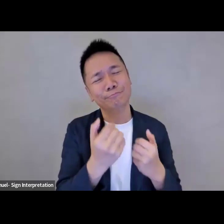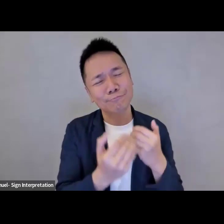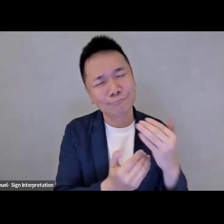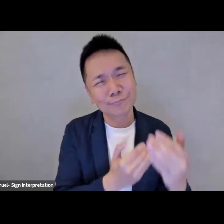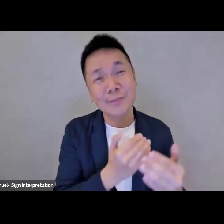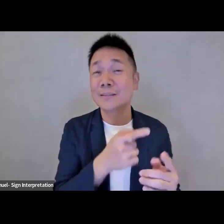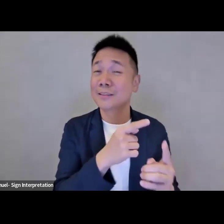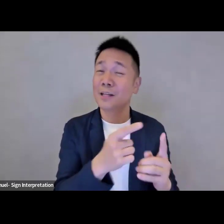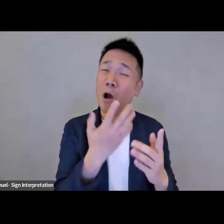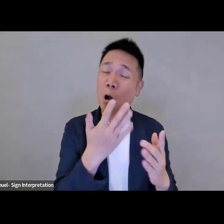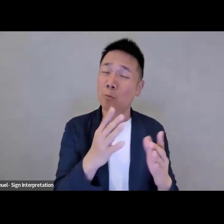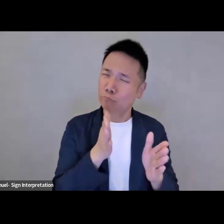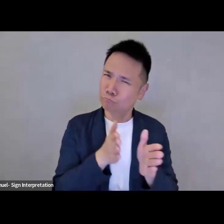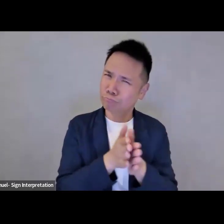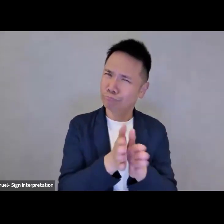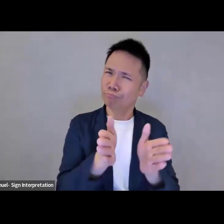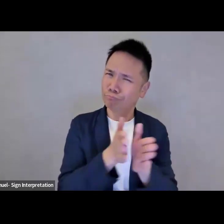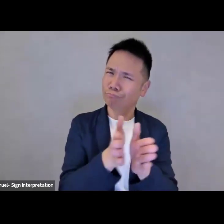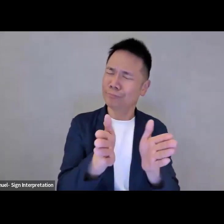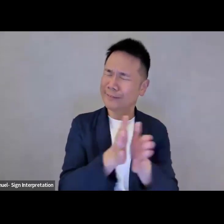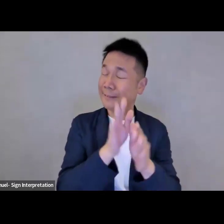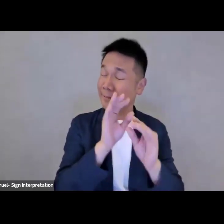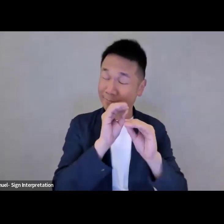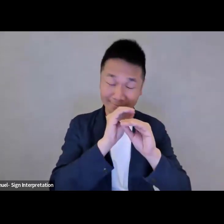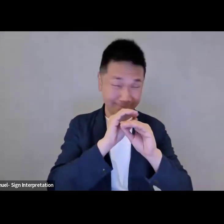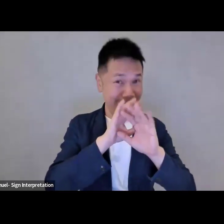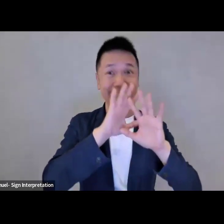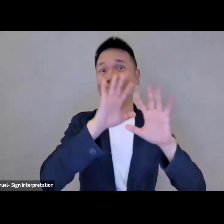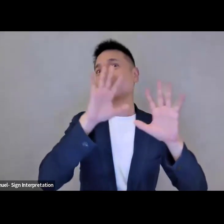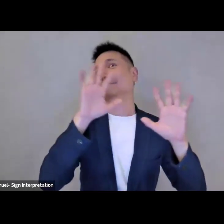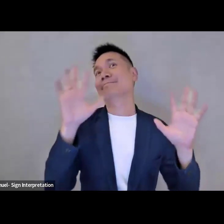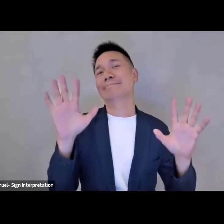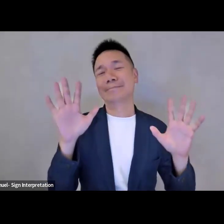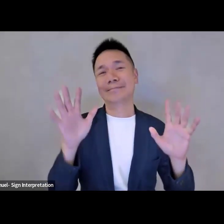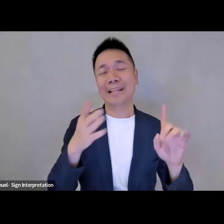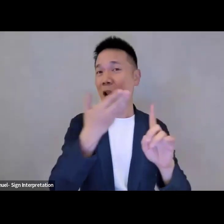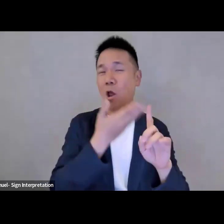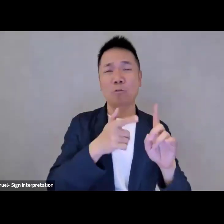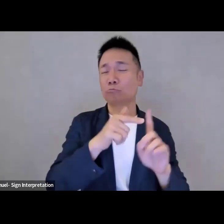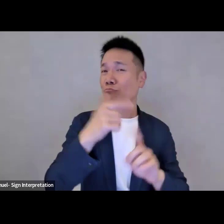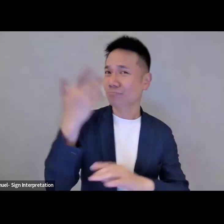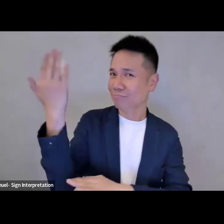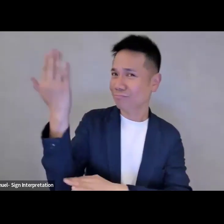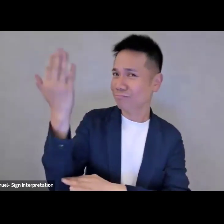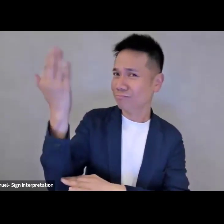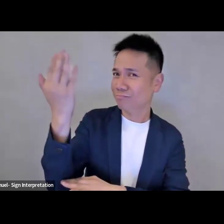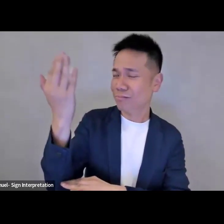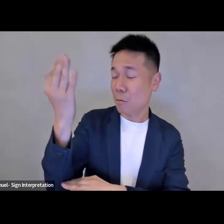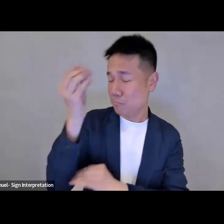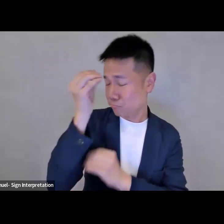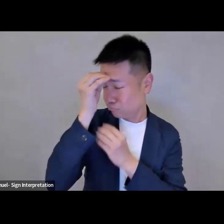而且呢我们 Bhargavi 博士给我们创建了非常好的一个环境。